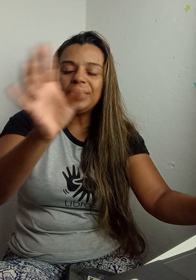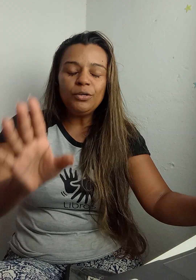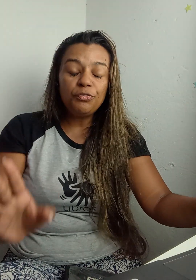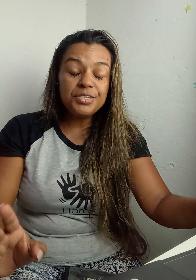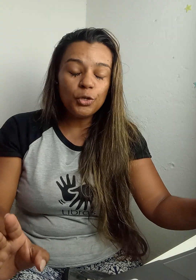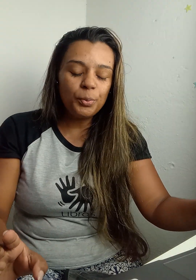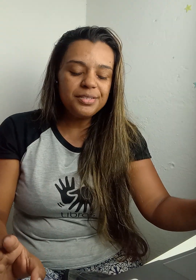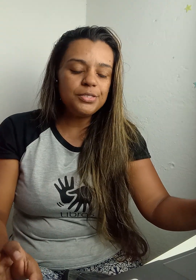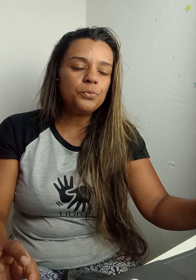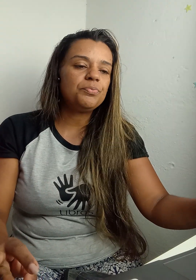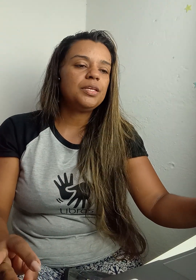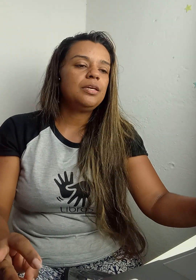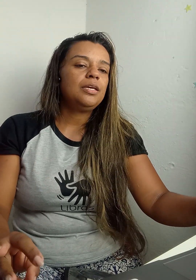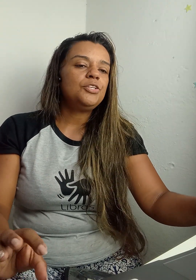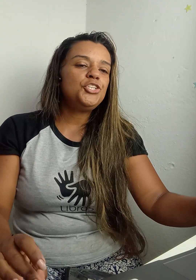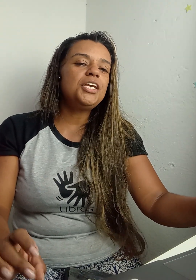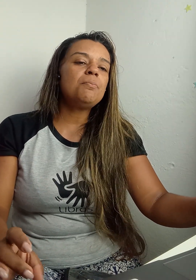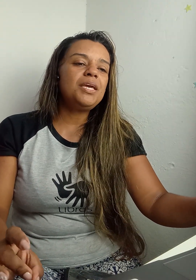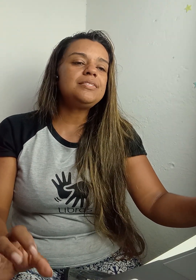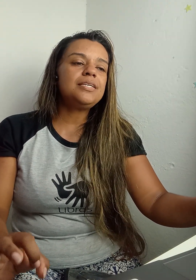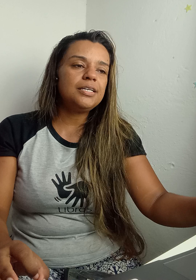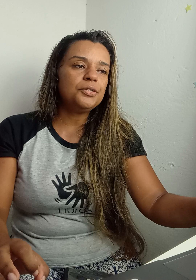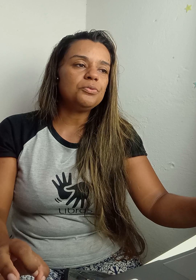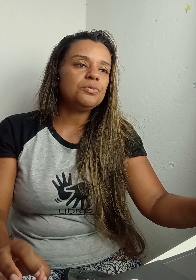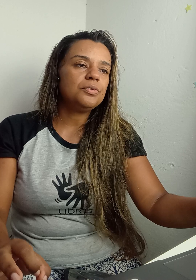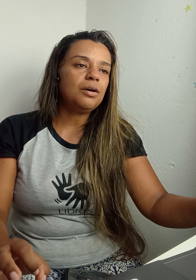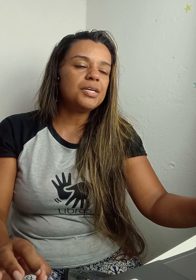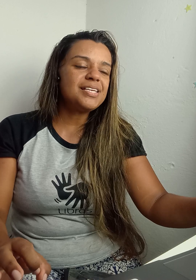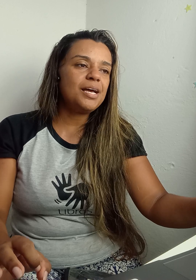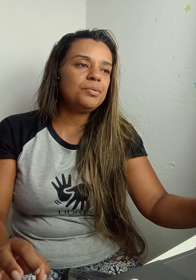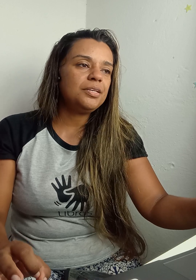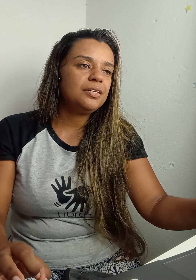língua oficial do Brasil. Dia, mês e ano. Alguém sabe?